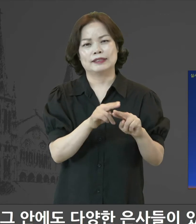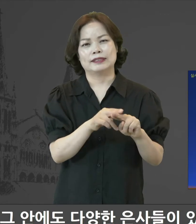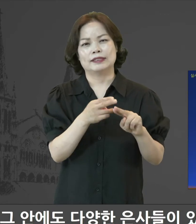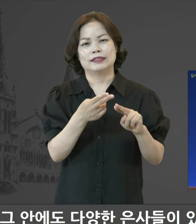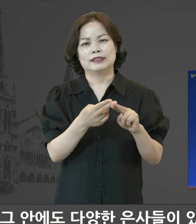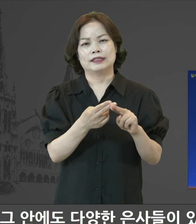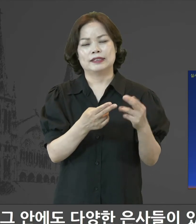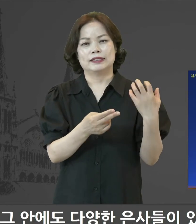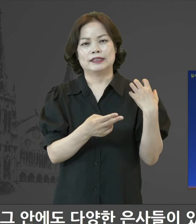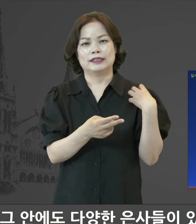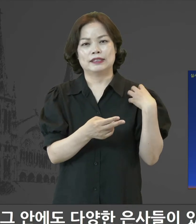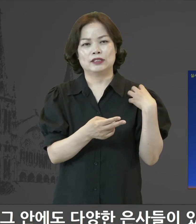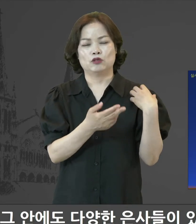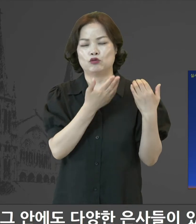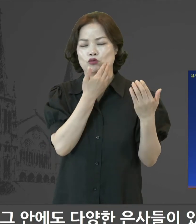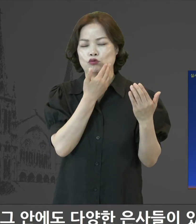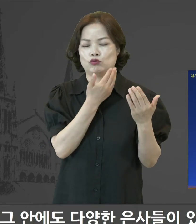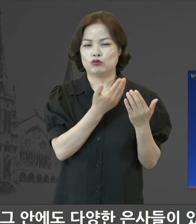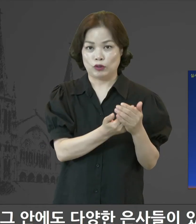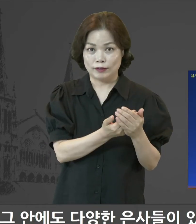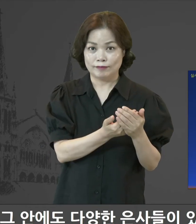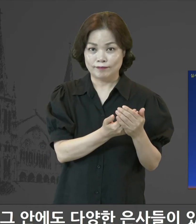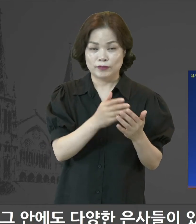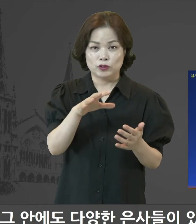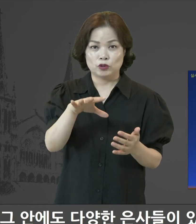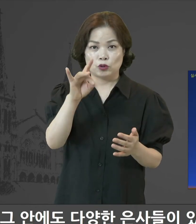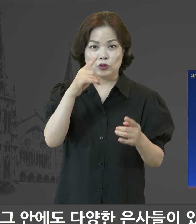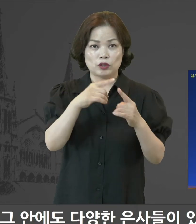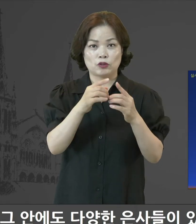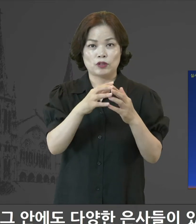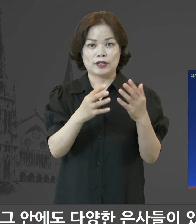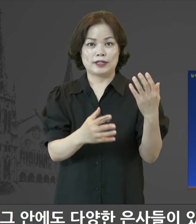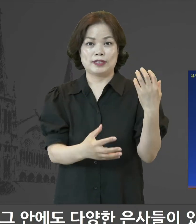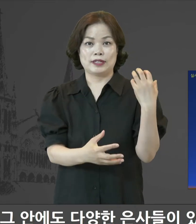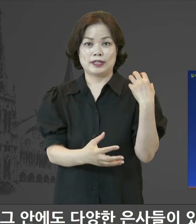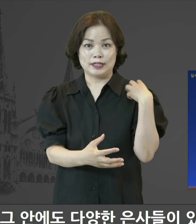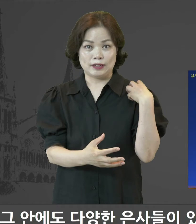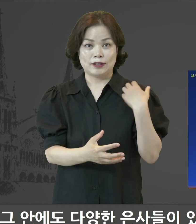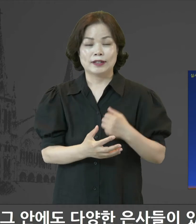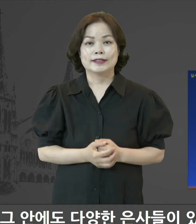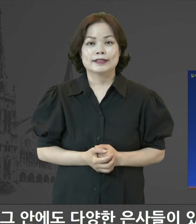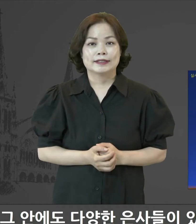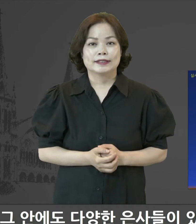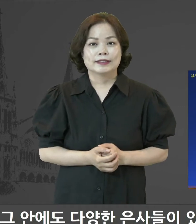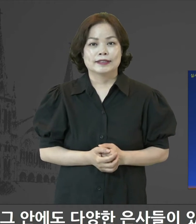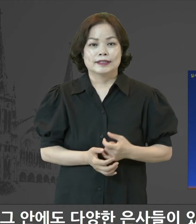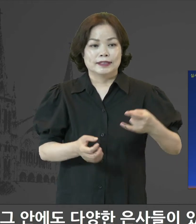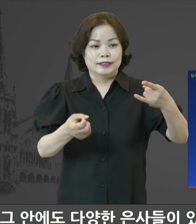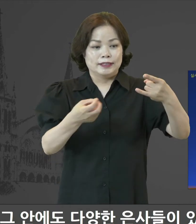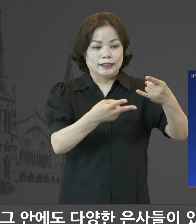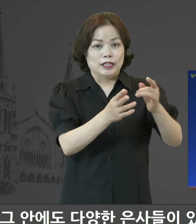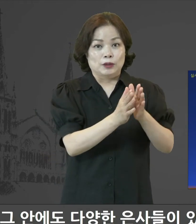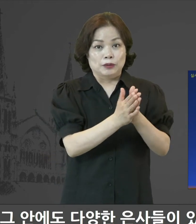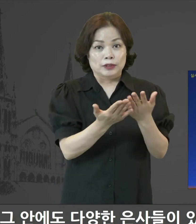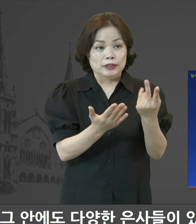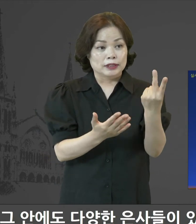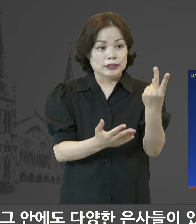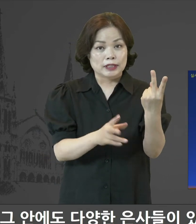또 직분은 굉장히 중요한 초대교회의 역할이었습니다. 에베소서 2장 20절을